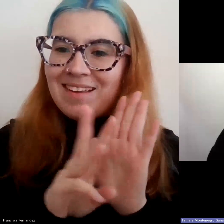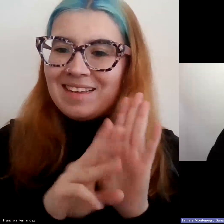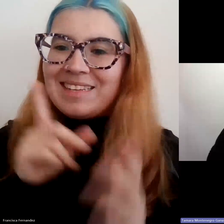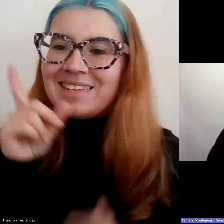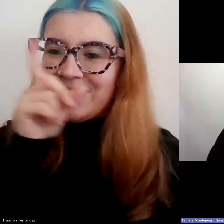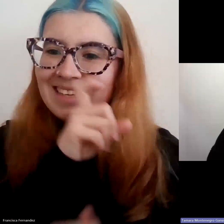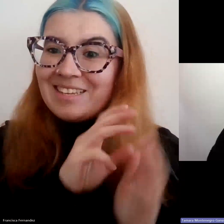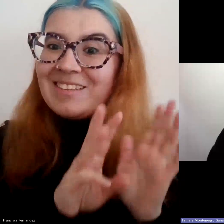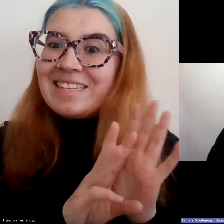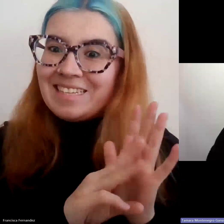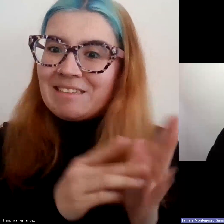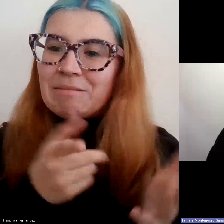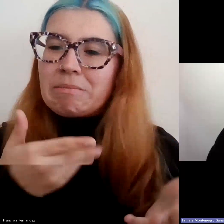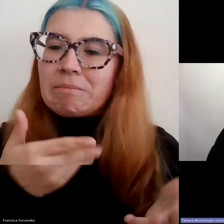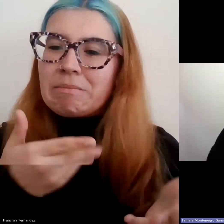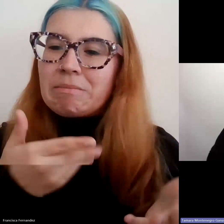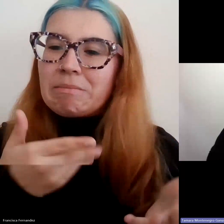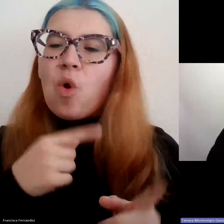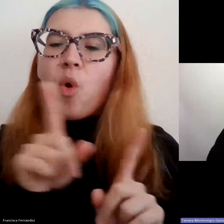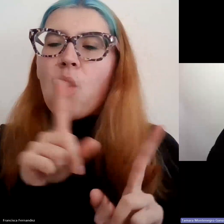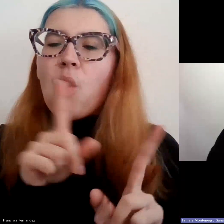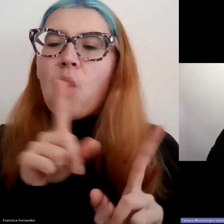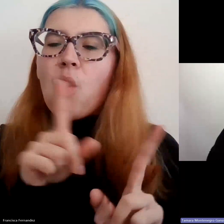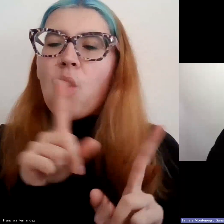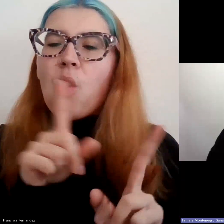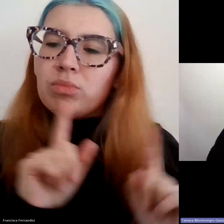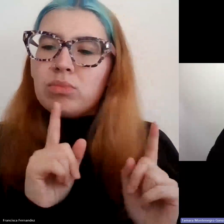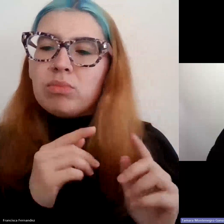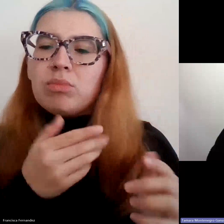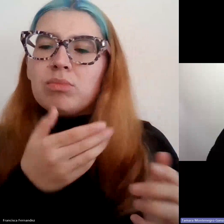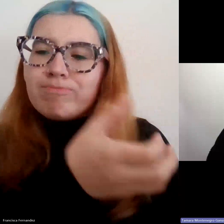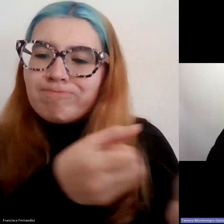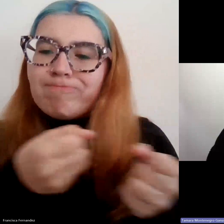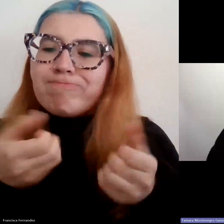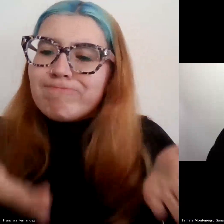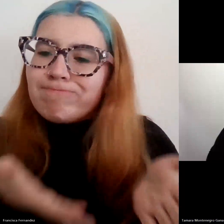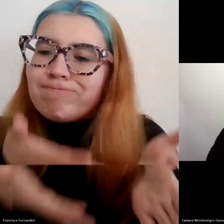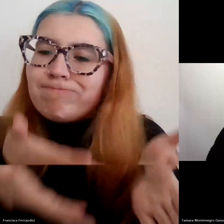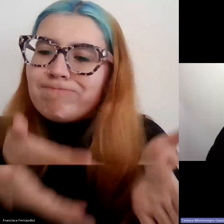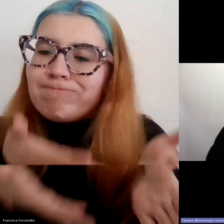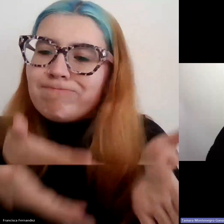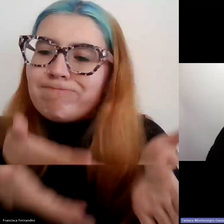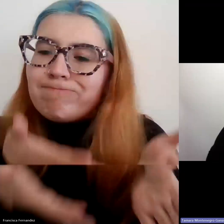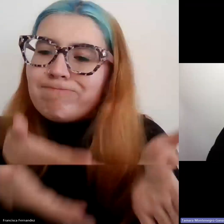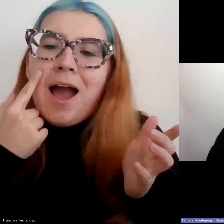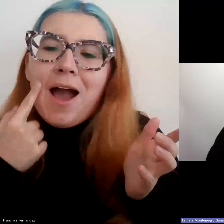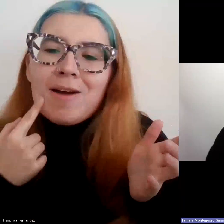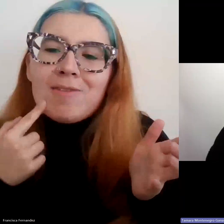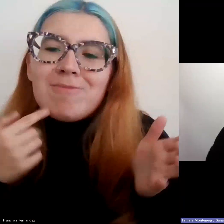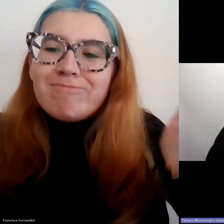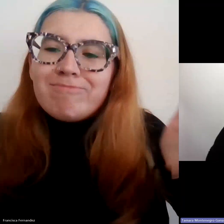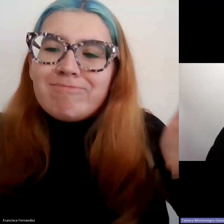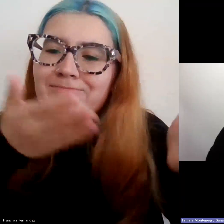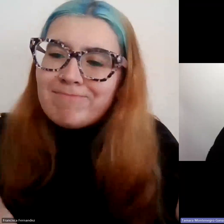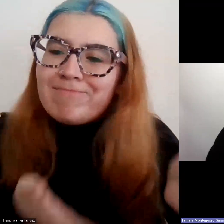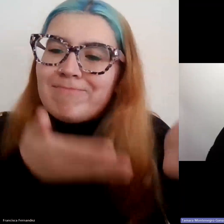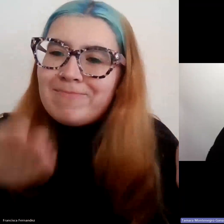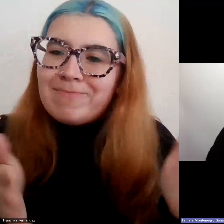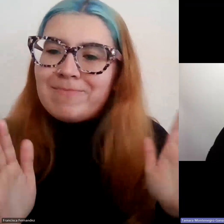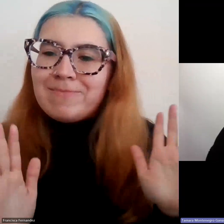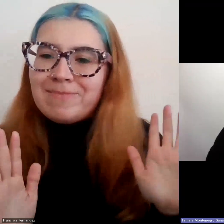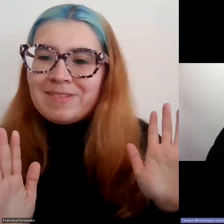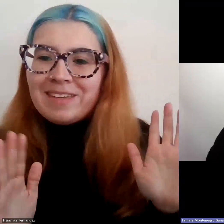con ese problema por el tema de su identidad, que era difícil como reconocer el tema de la identidad. Entonces yo traté de impulsarlo lo